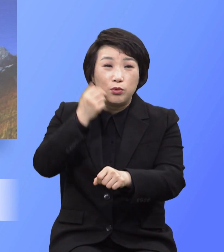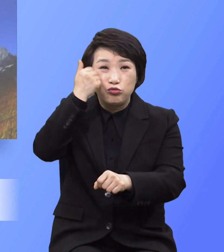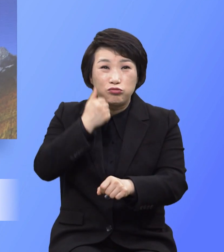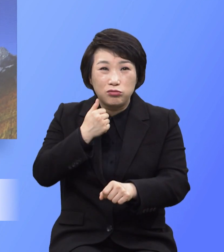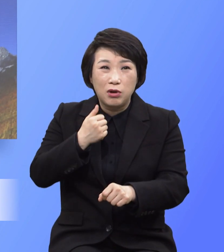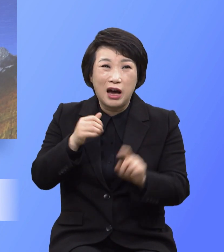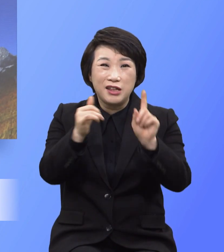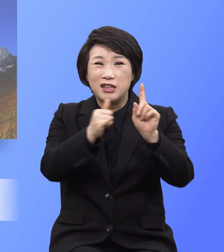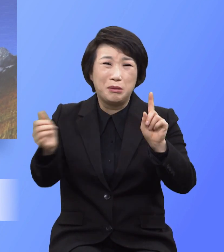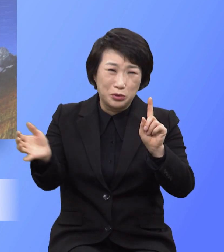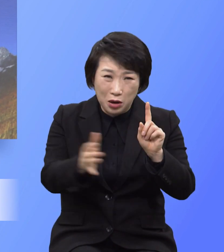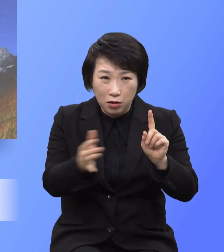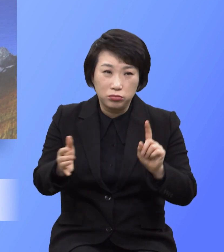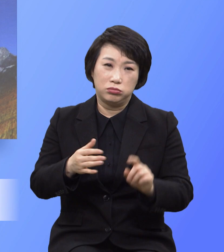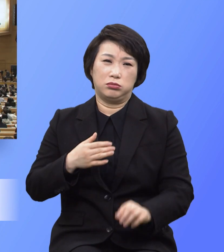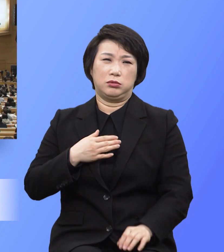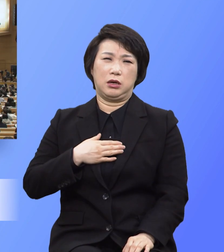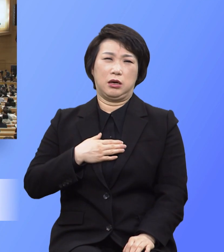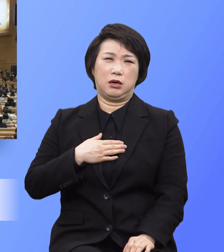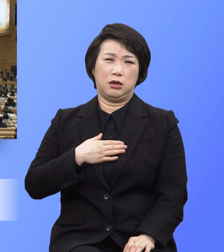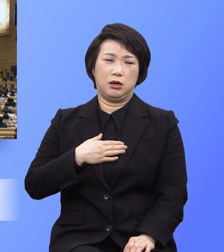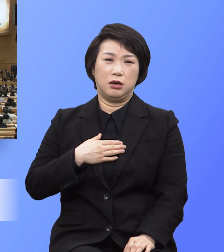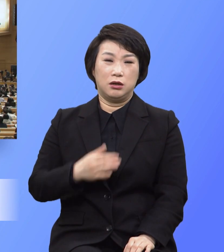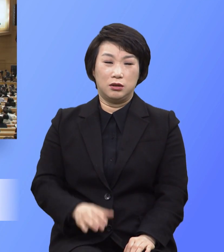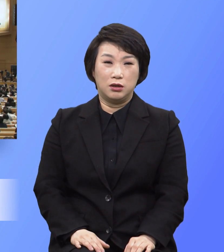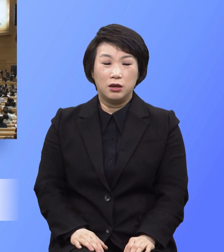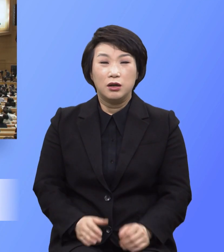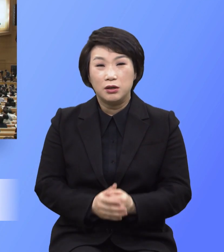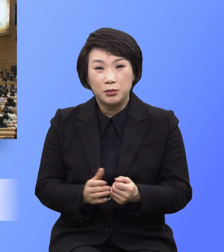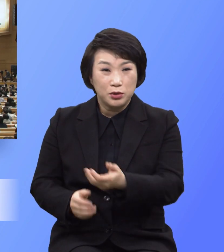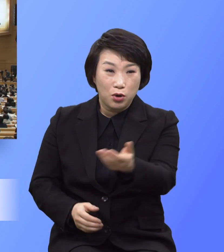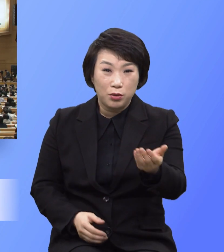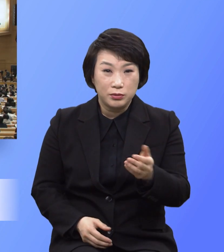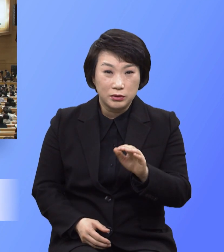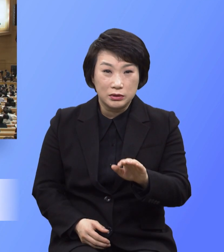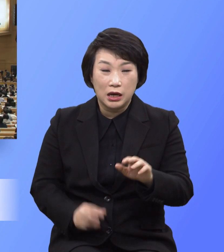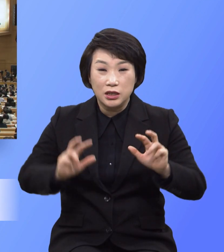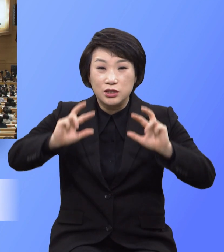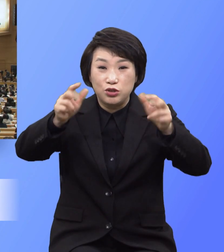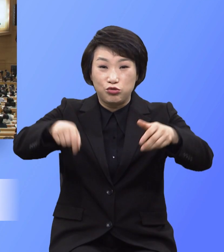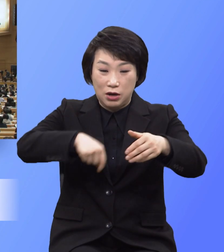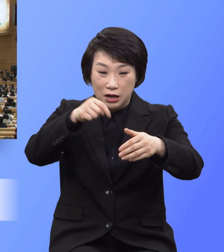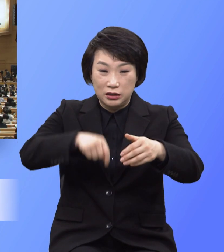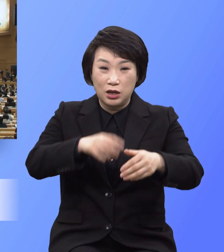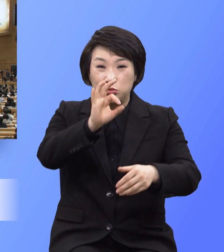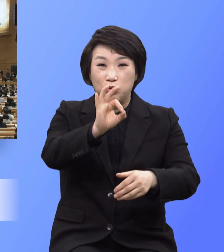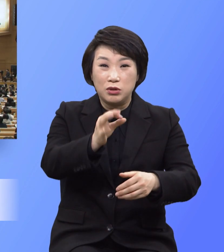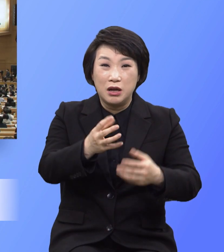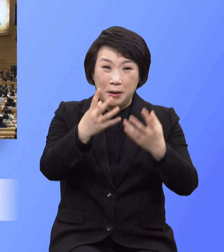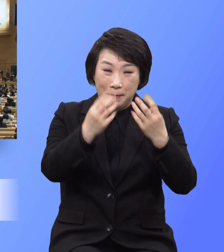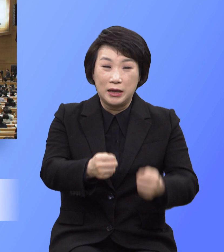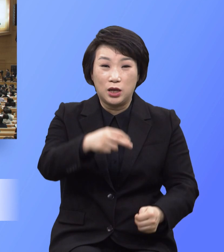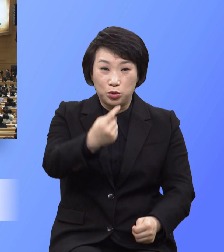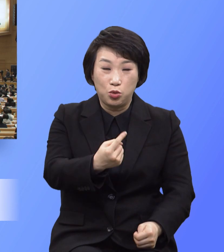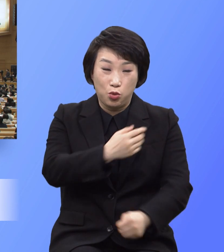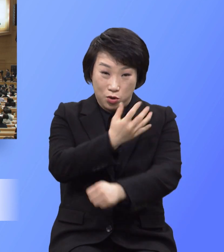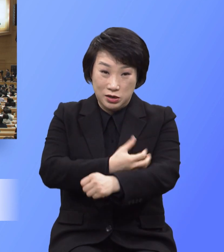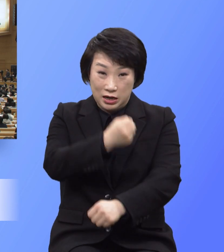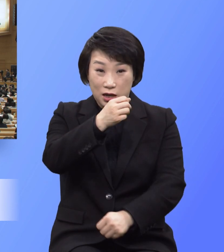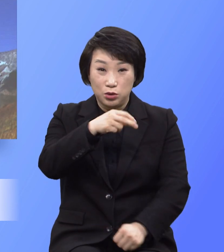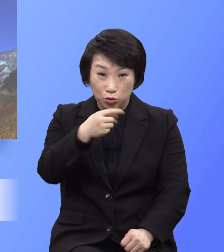한 번도 본 사실이 없어요. 예, 그러니까 여러분 지구상에 돈이 있어도 권력이